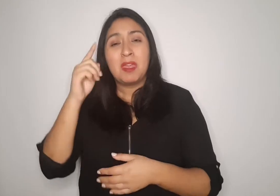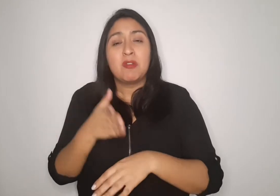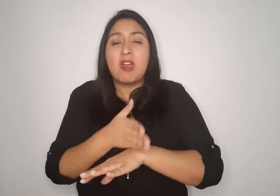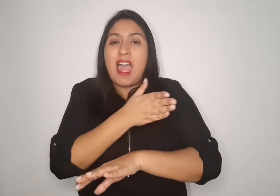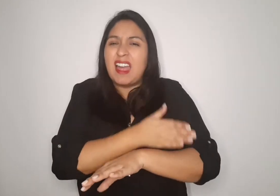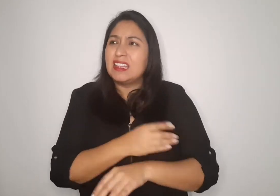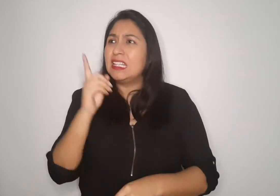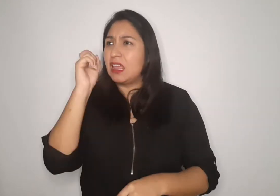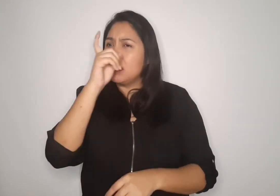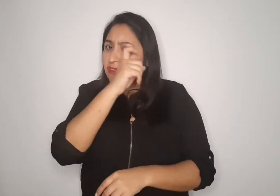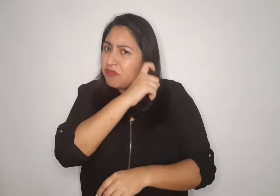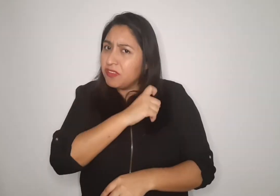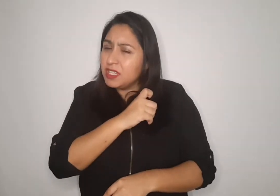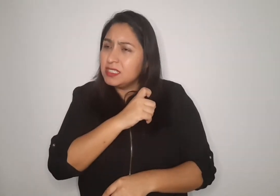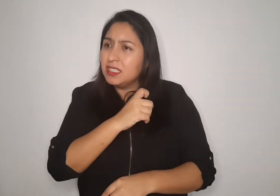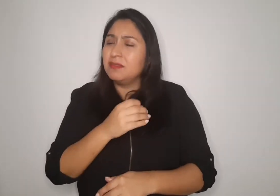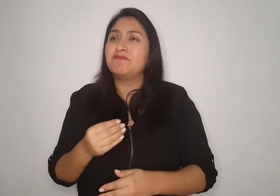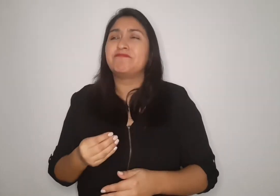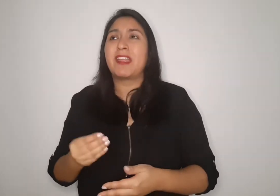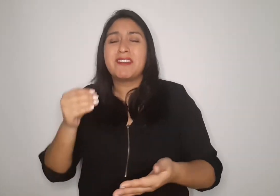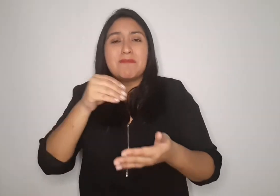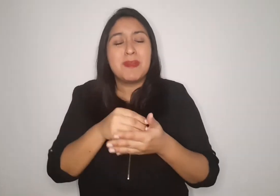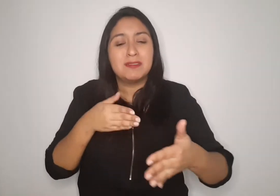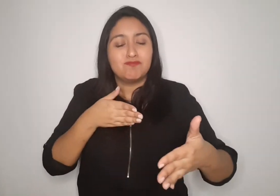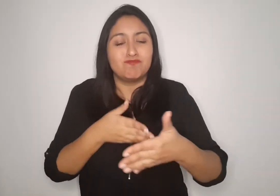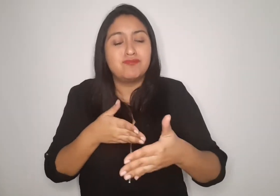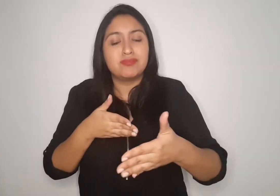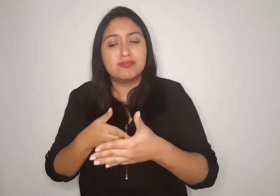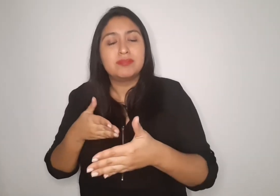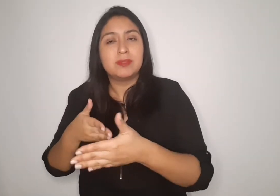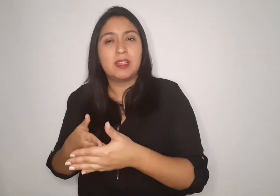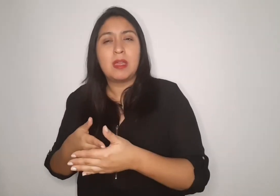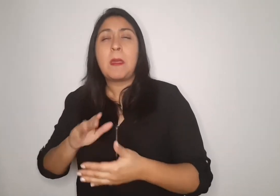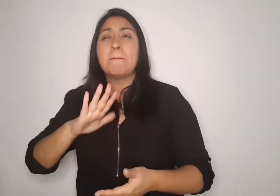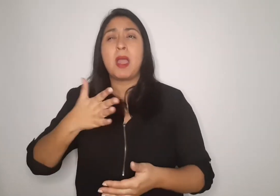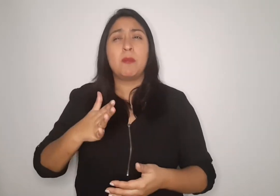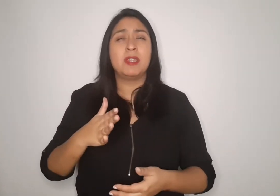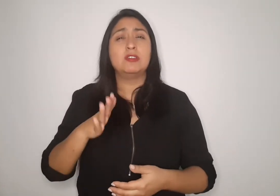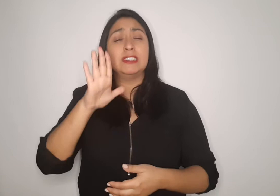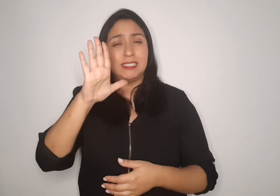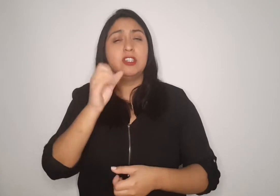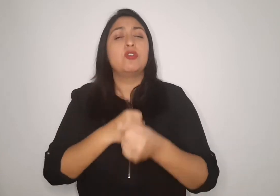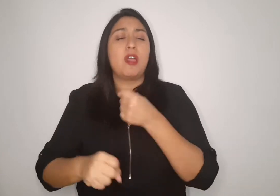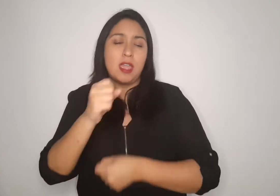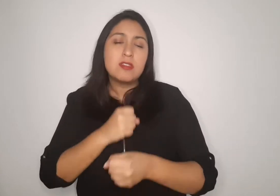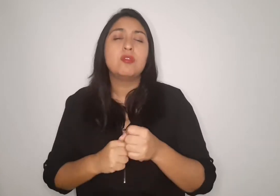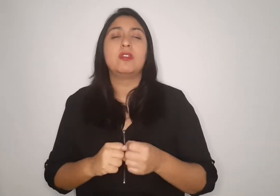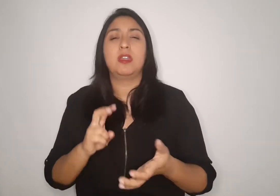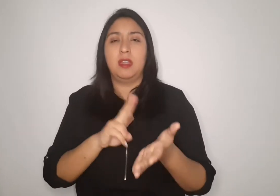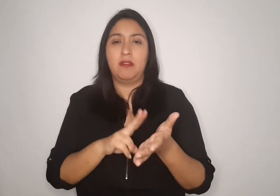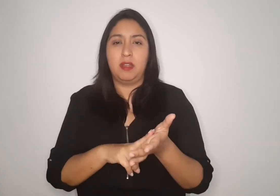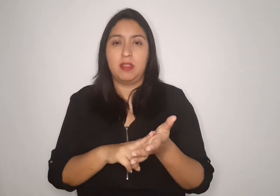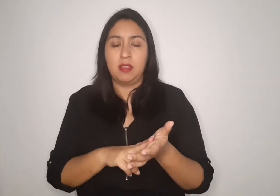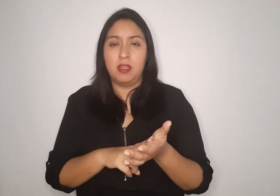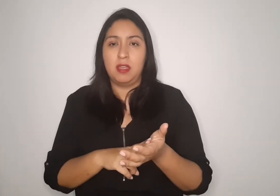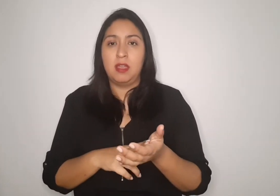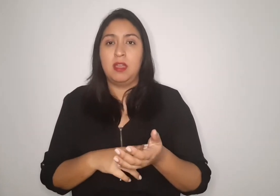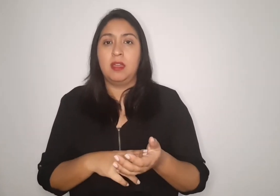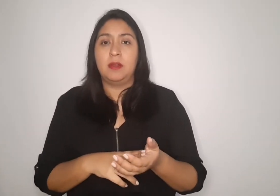restringido y había, en realidad hace 5 años, porque esta exposición se preparó